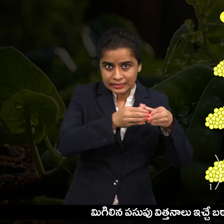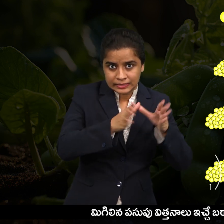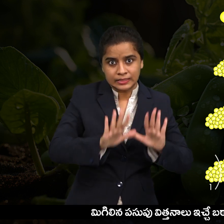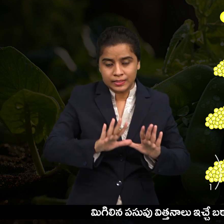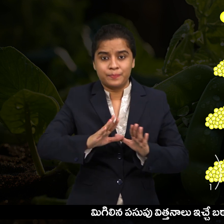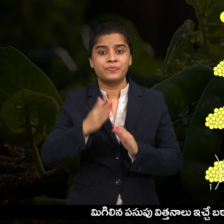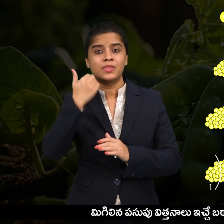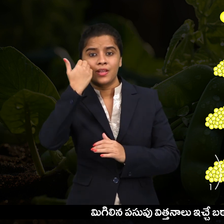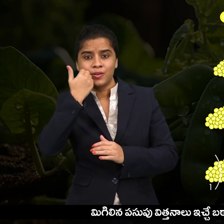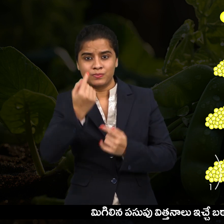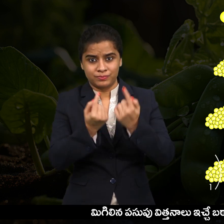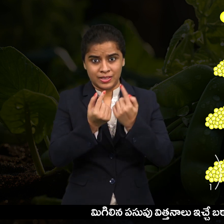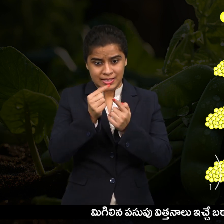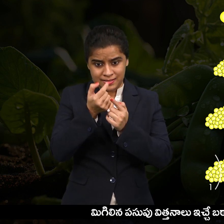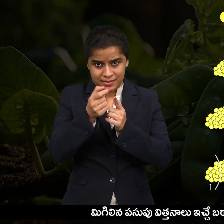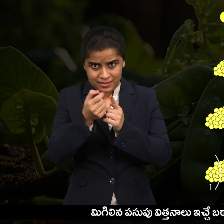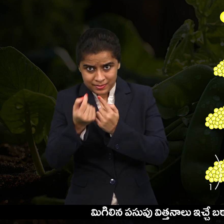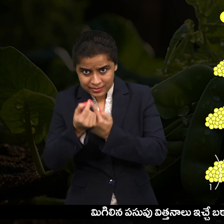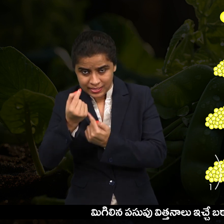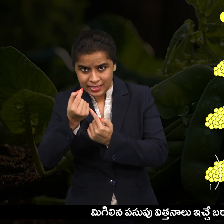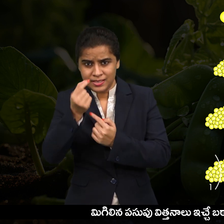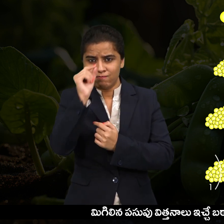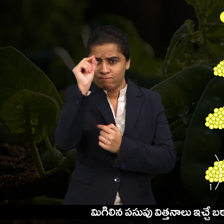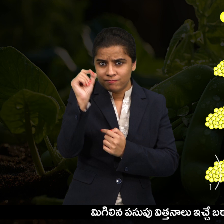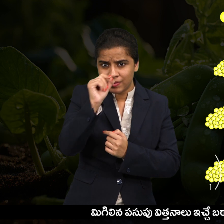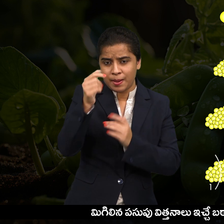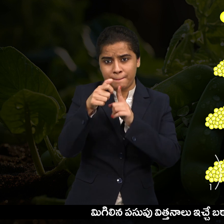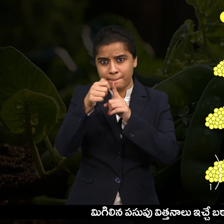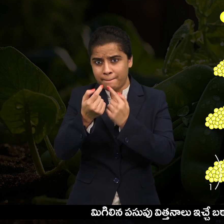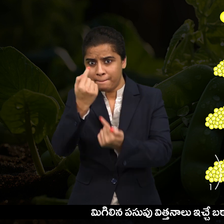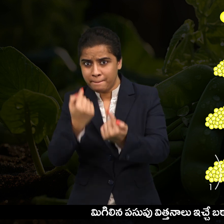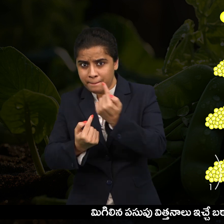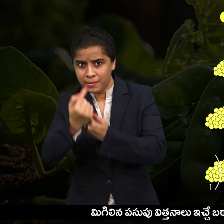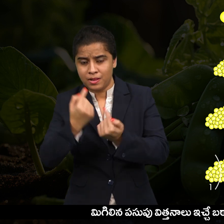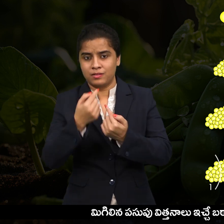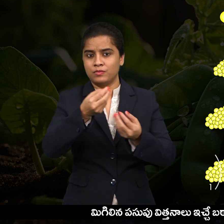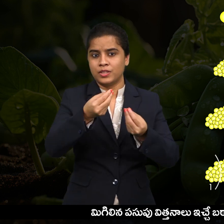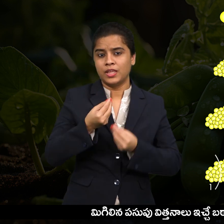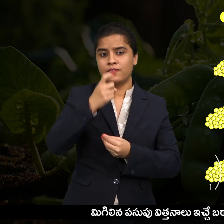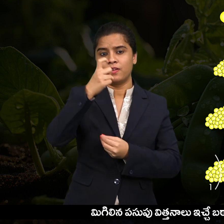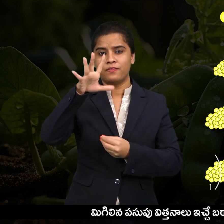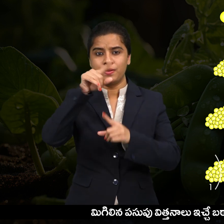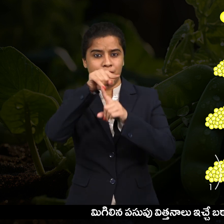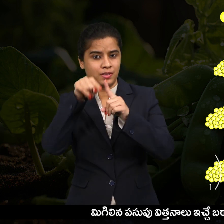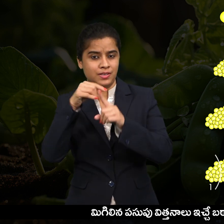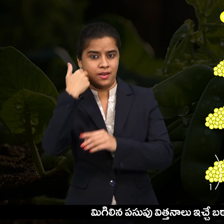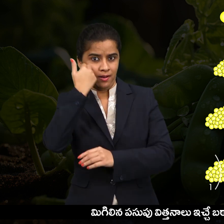మిగిలిన పసుపు విత్తనాలు ఇచ్చే బఠానీ మొక్కలు దాదాపు 75% పసుపు మరియు